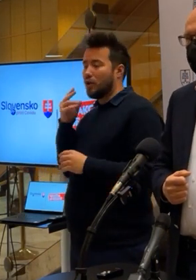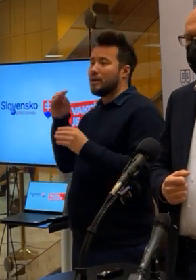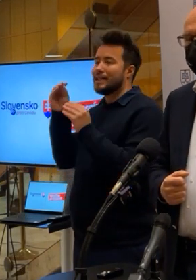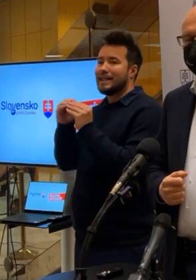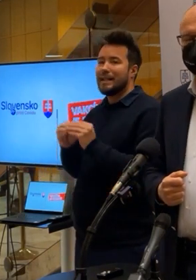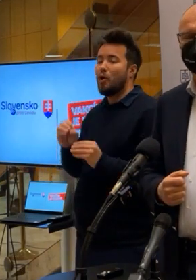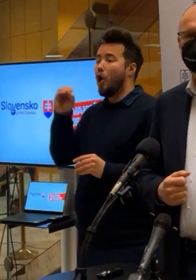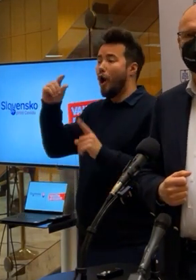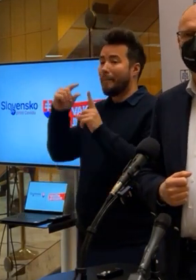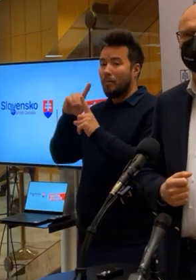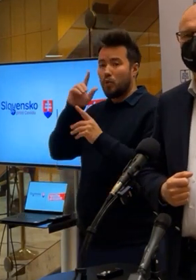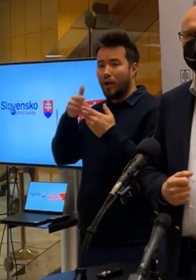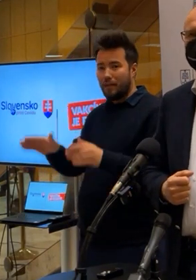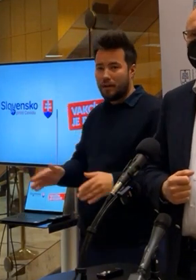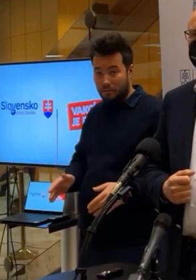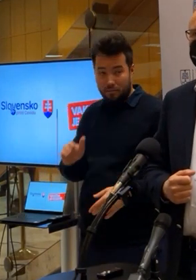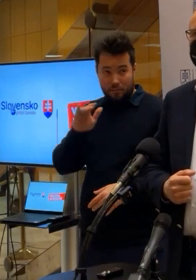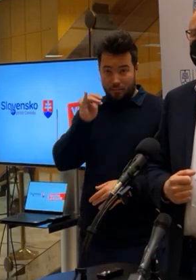Konečne.